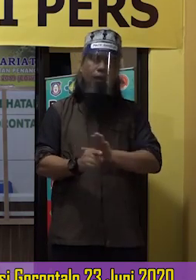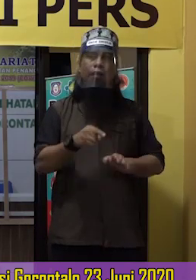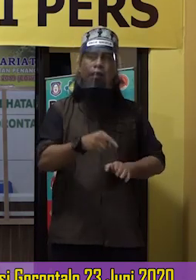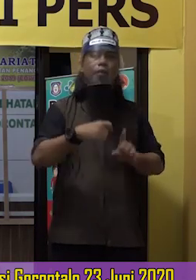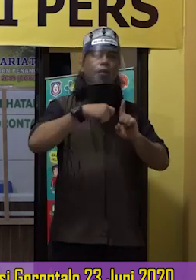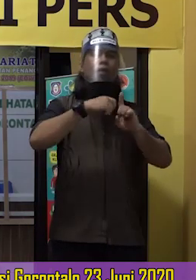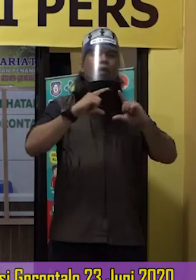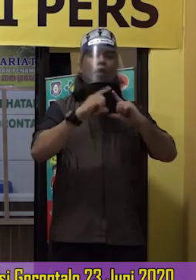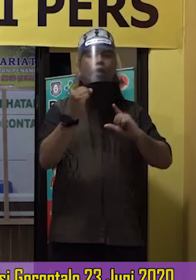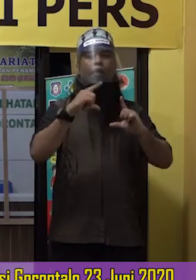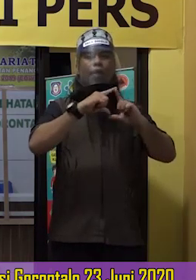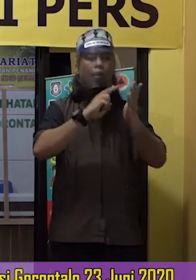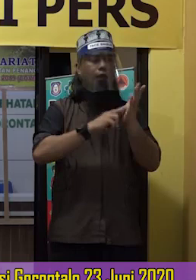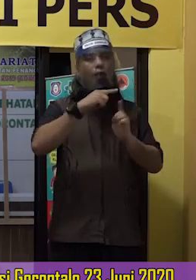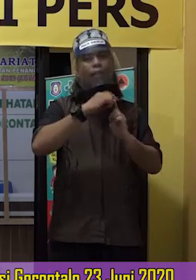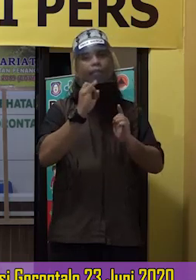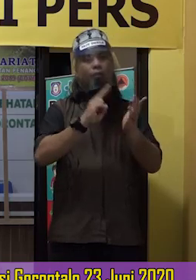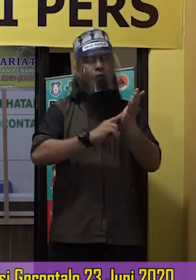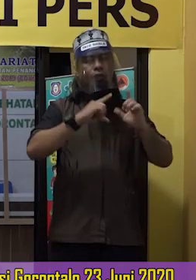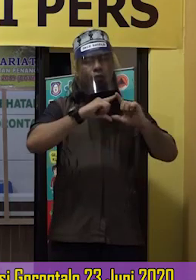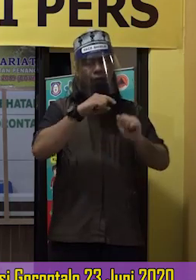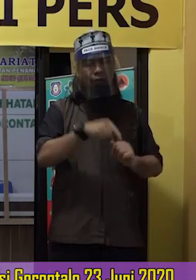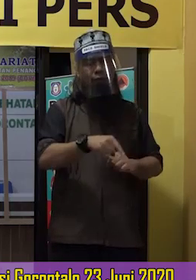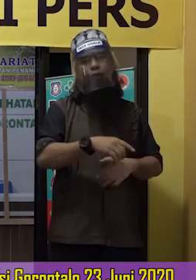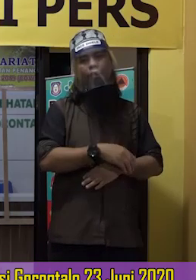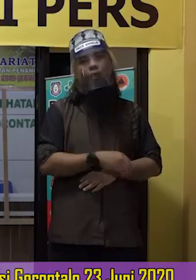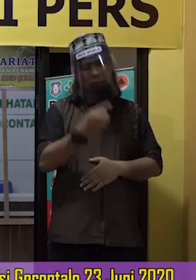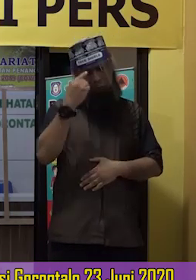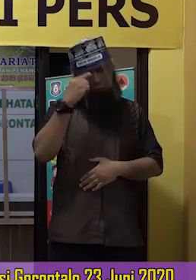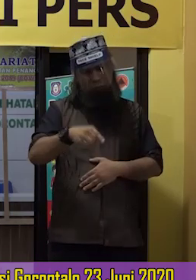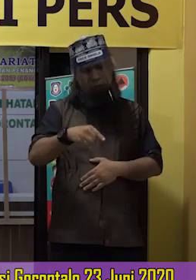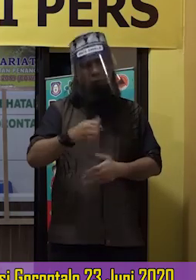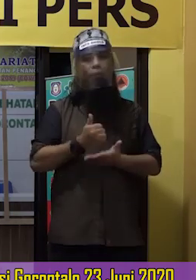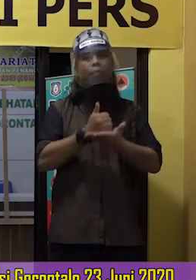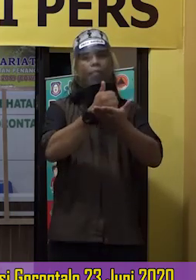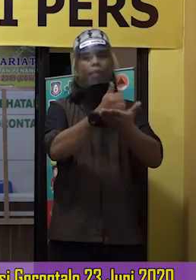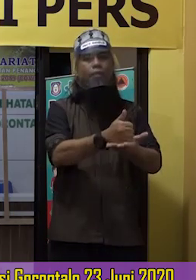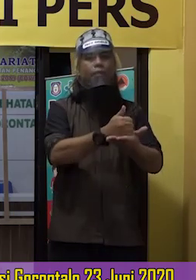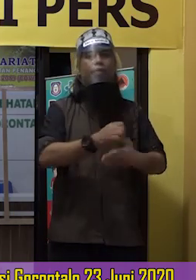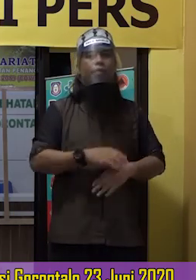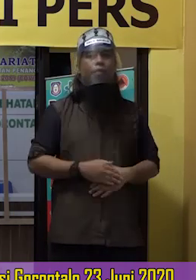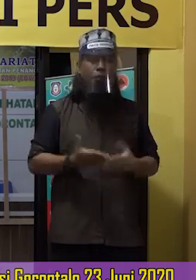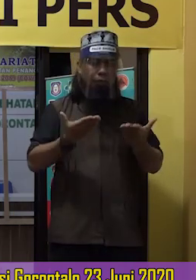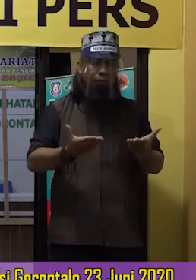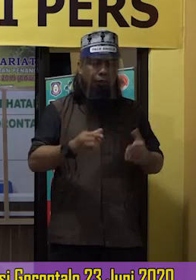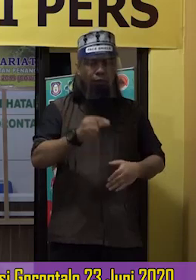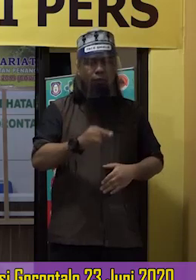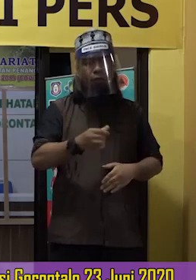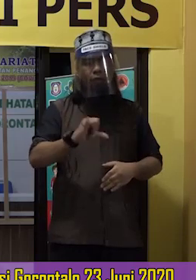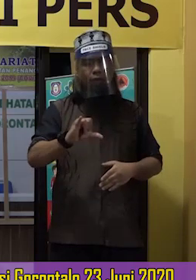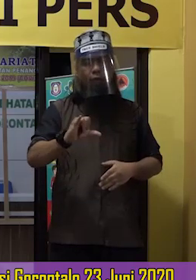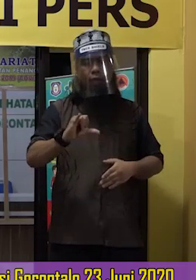gejala ringan ataupun tanpa gejala. Jadi mereka bisa